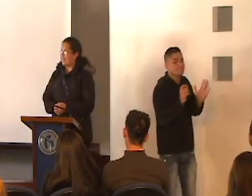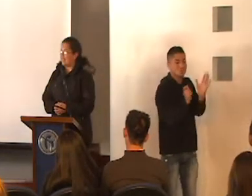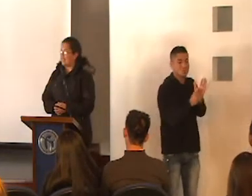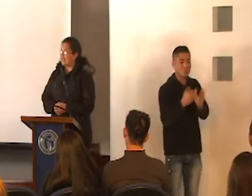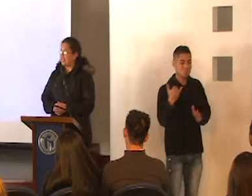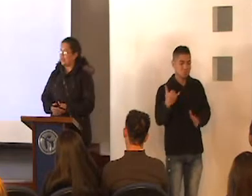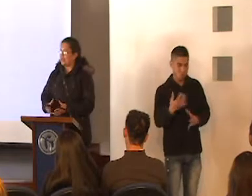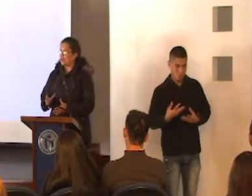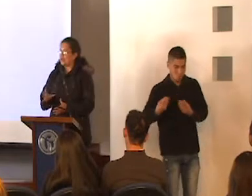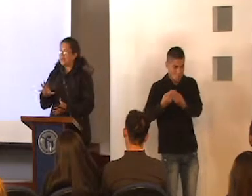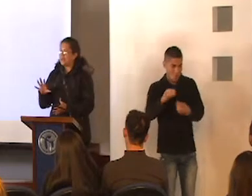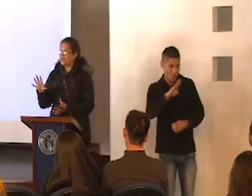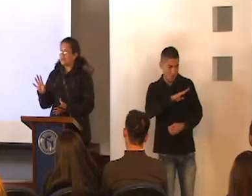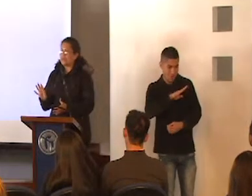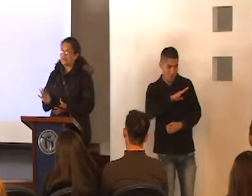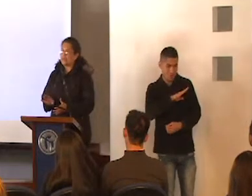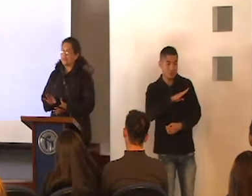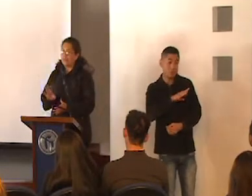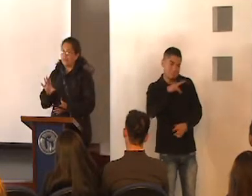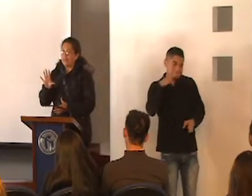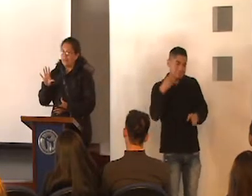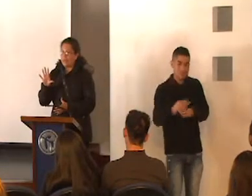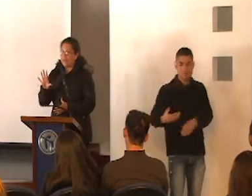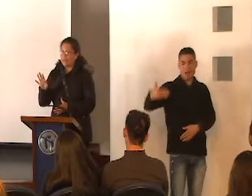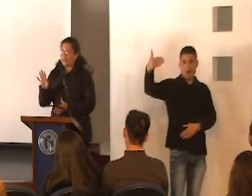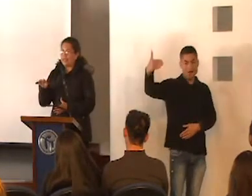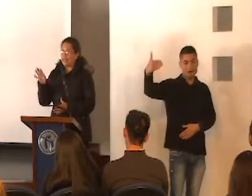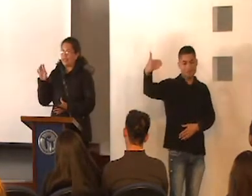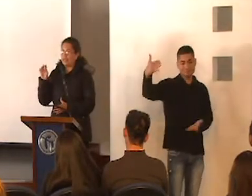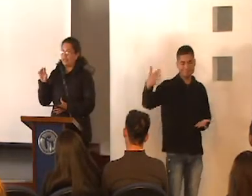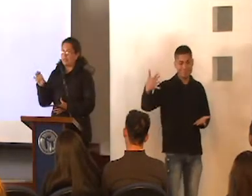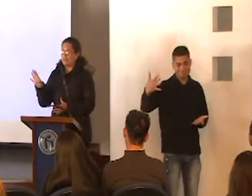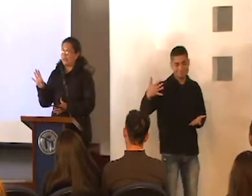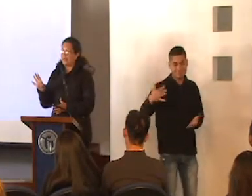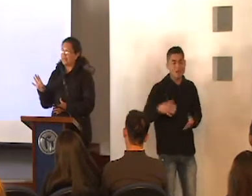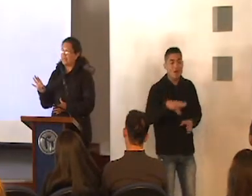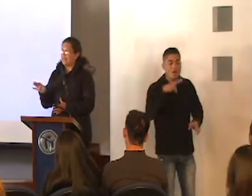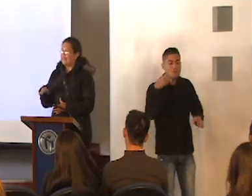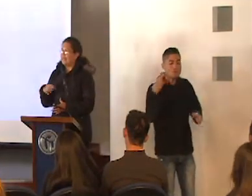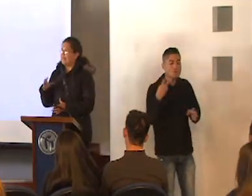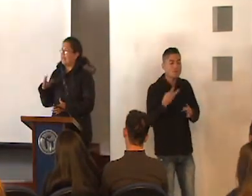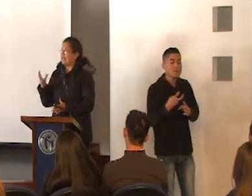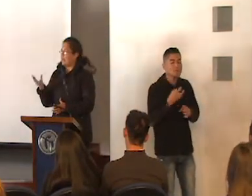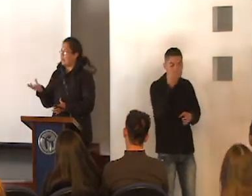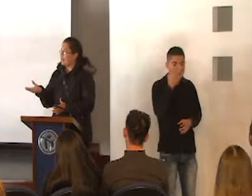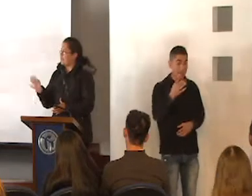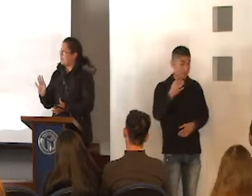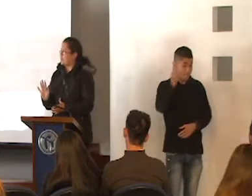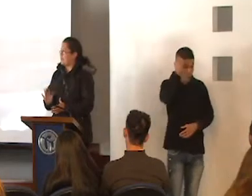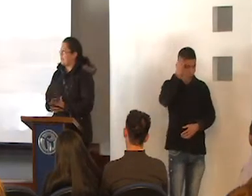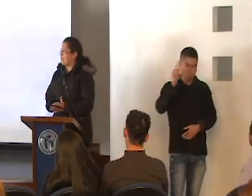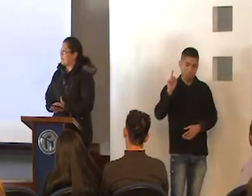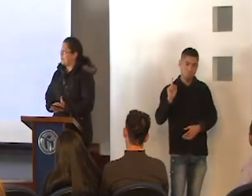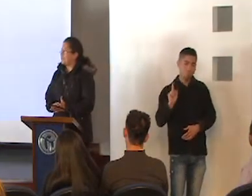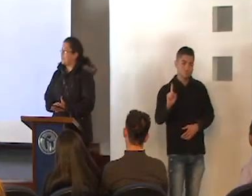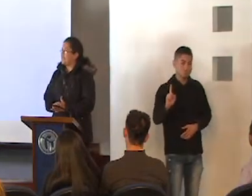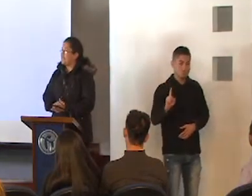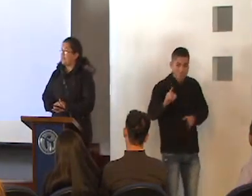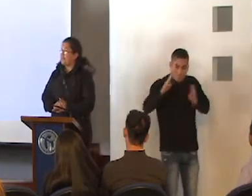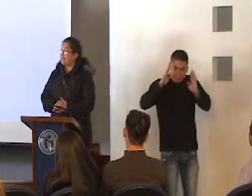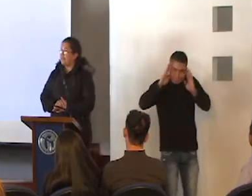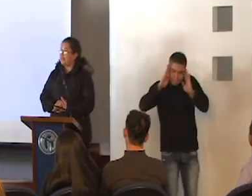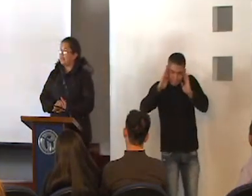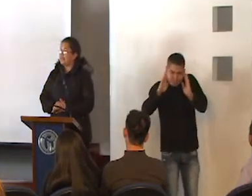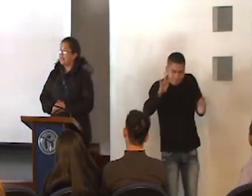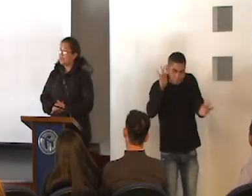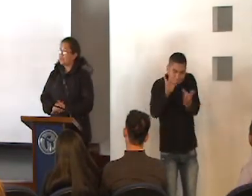compañeros de bachillerato, que solo ven a sus estudiantes pues esporádicamente, los ven por horas, quizá una vez por semana, y